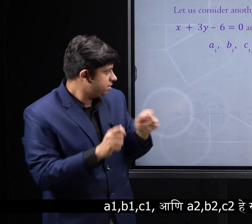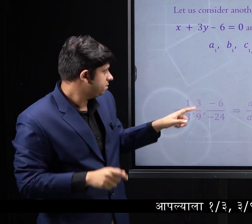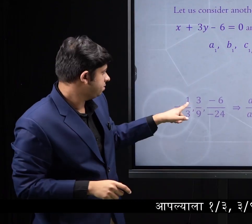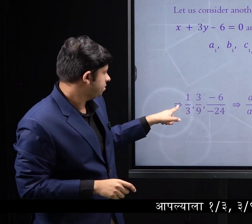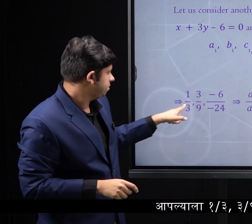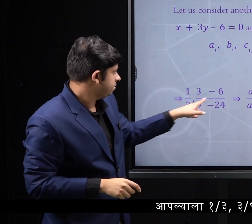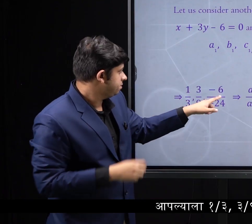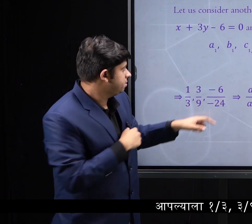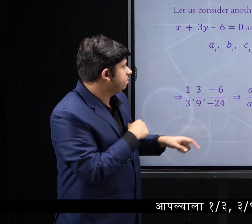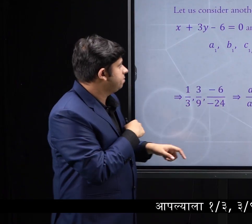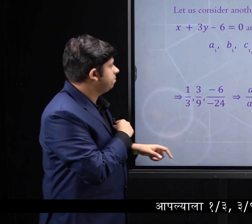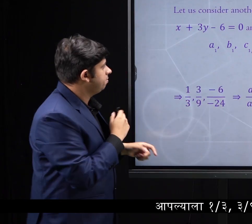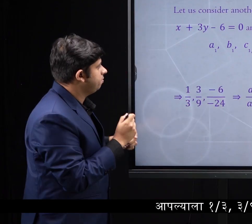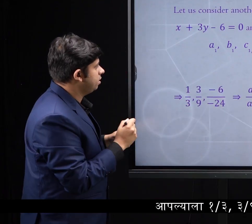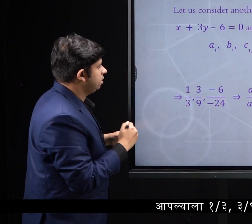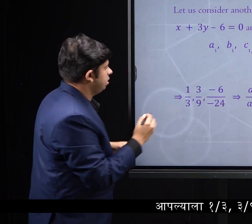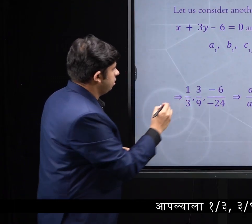आता आपल्याला 1/3 3/9